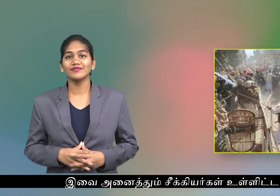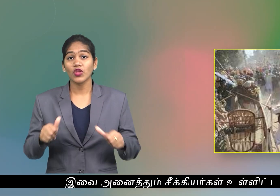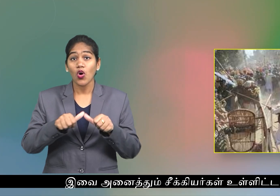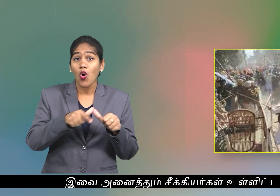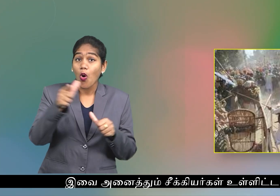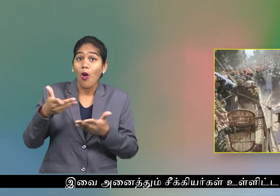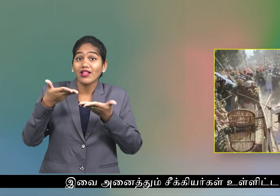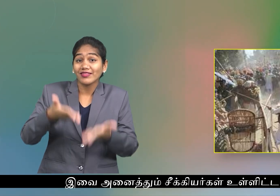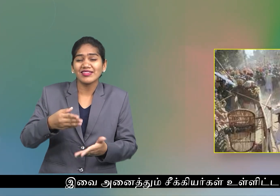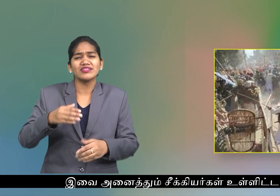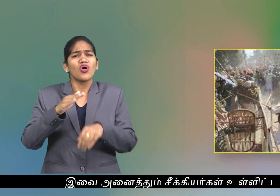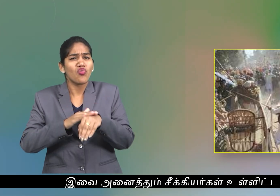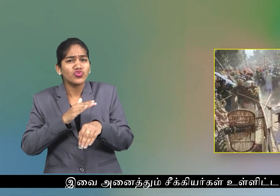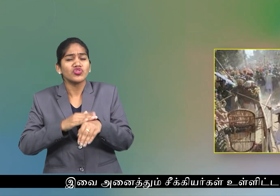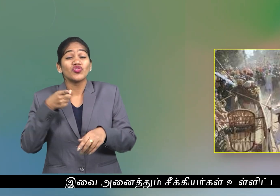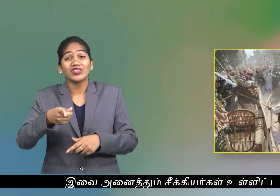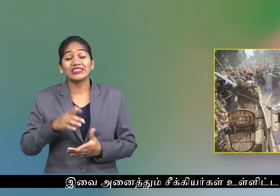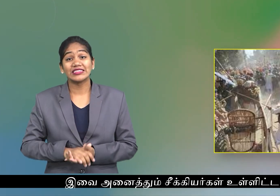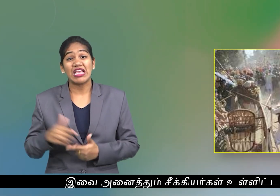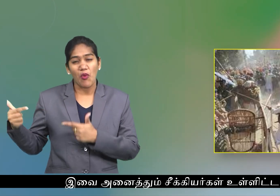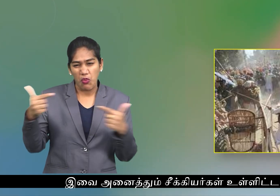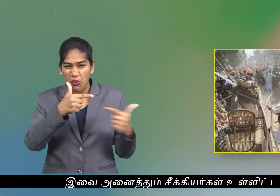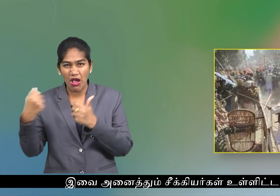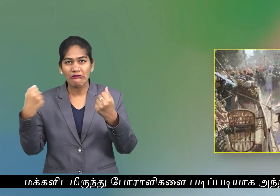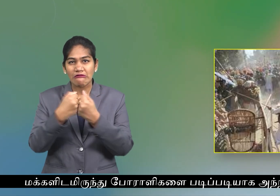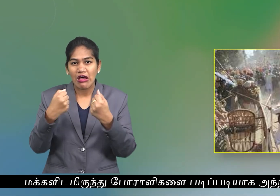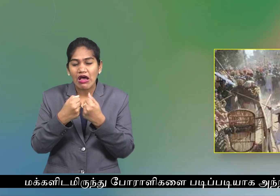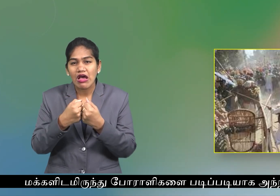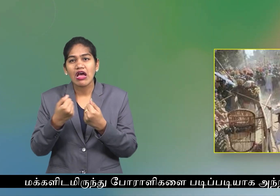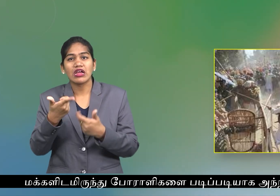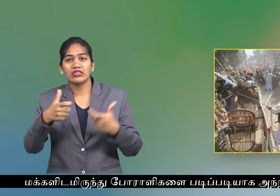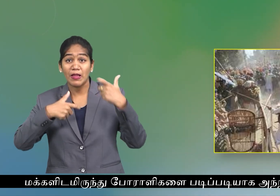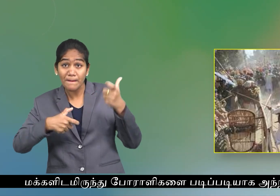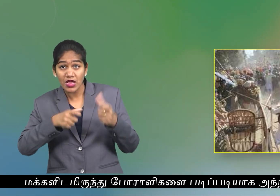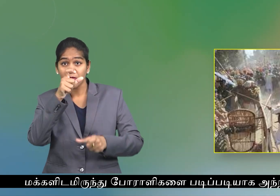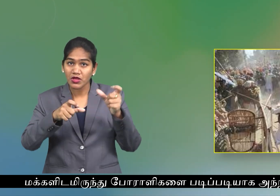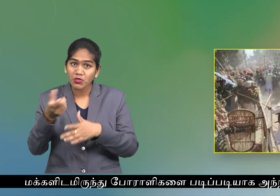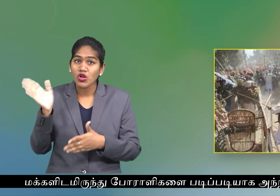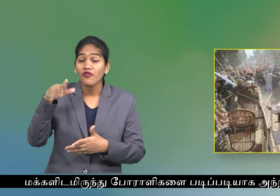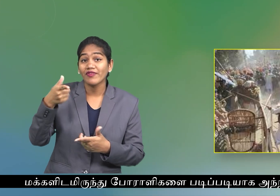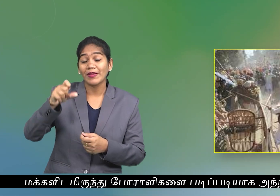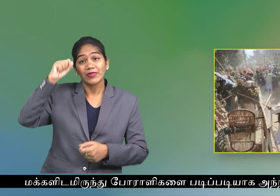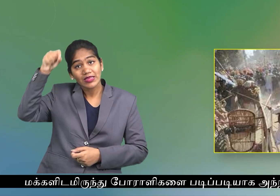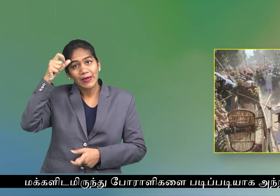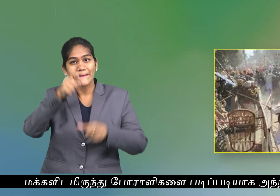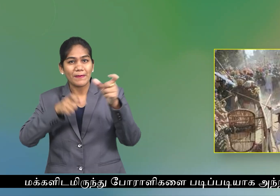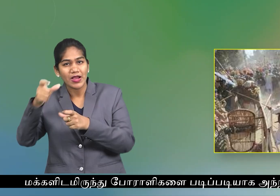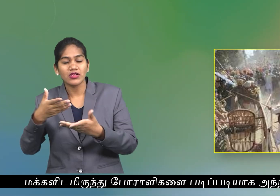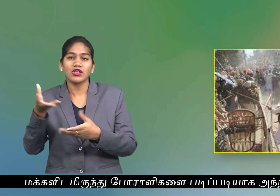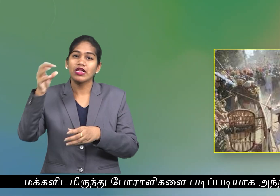இவை அனைத்தும் சீக்கியர்கள் உள்ளிட்ட பஞ்சாபி மக்களிடமிருந்து போராளிகளை படிப்படியாக